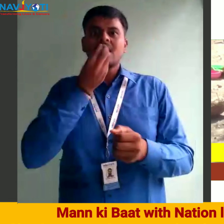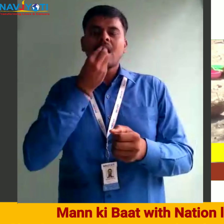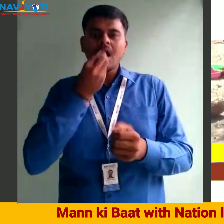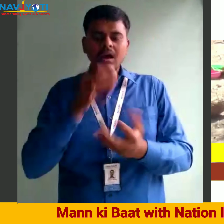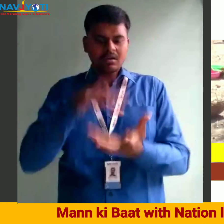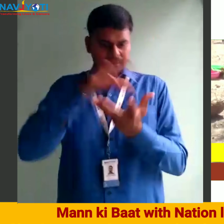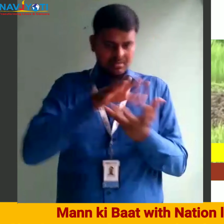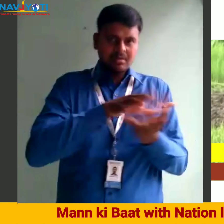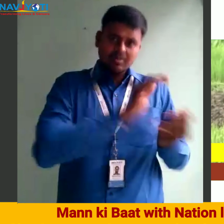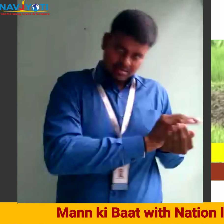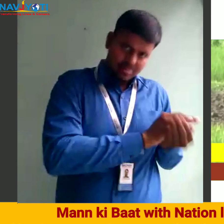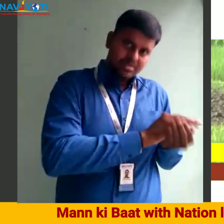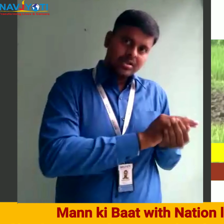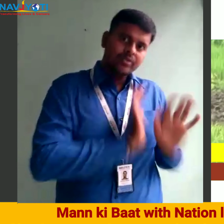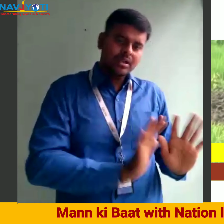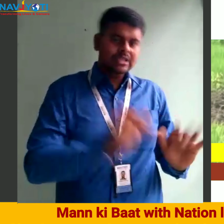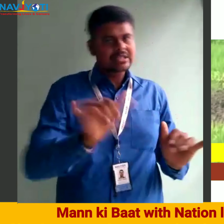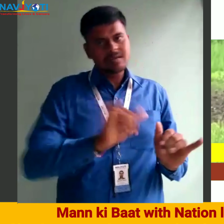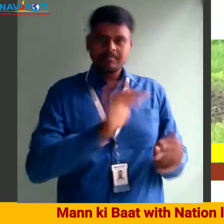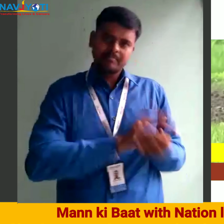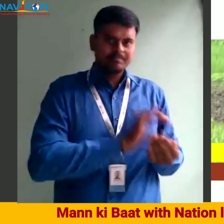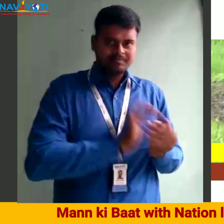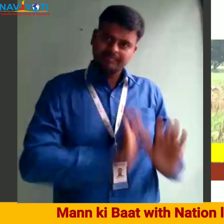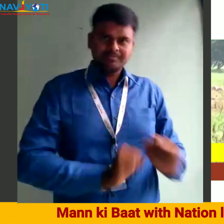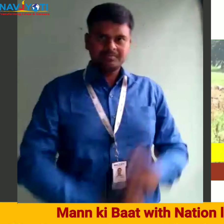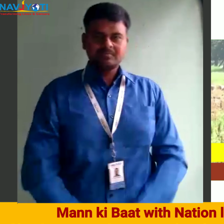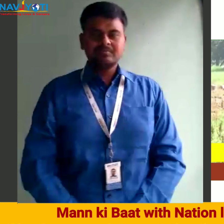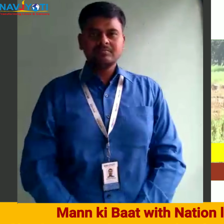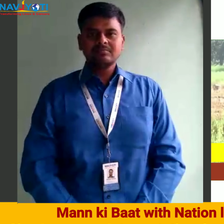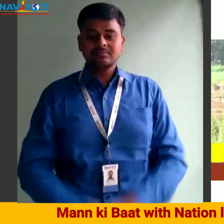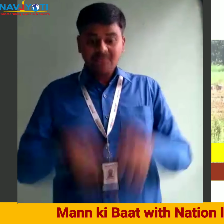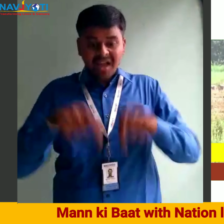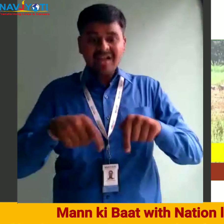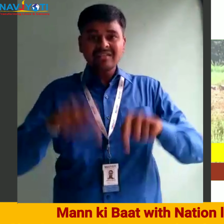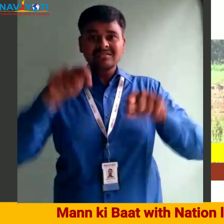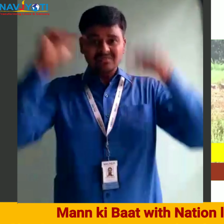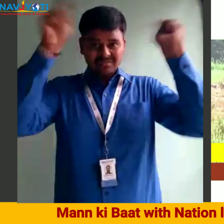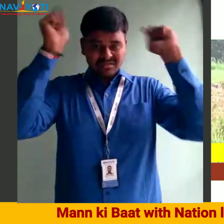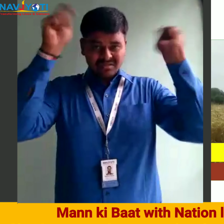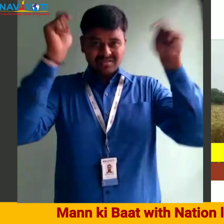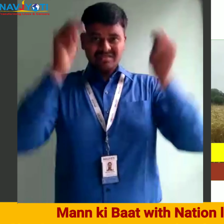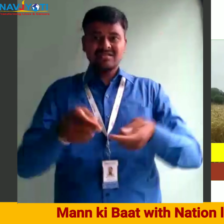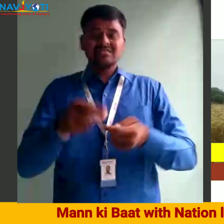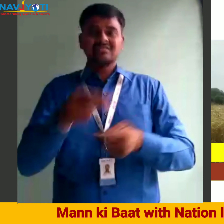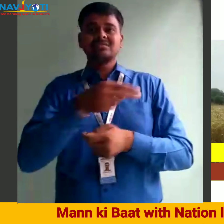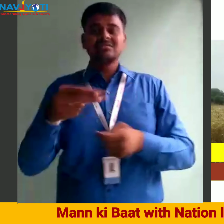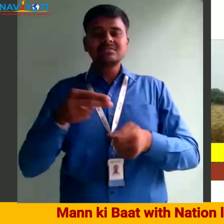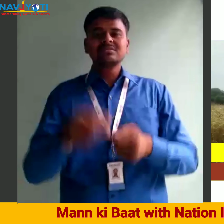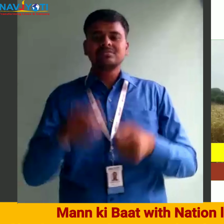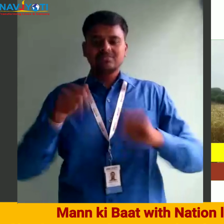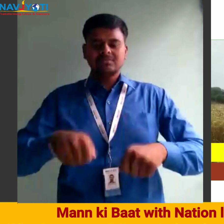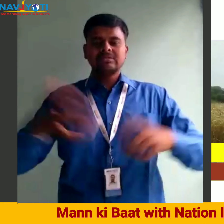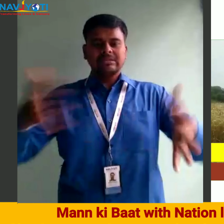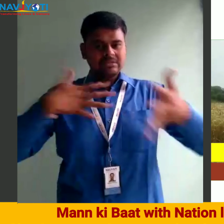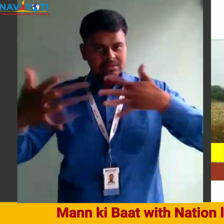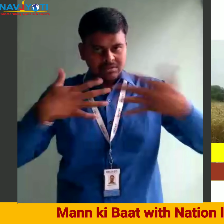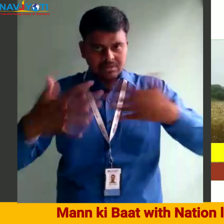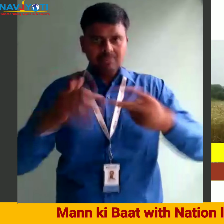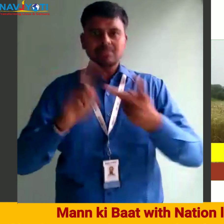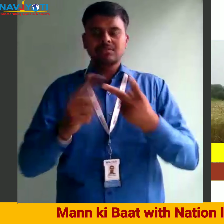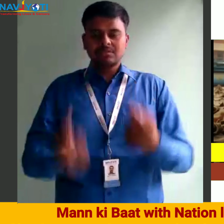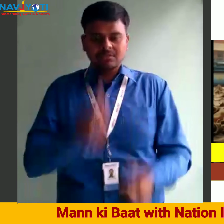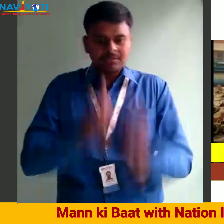के लिए, हम सब के लिए इसी भावना से परिश्रम करते हैं। इन्हीं के परिश्रम से आज हम